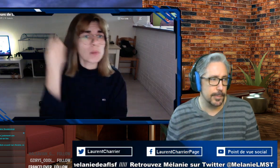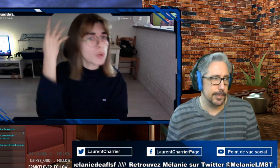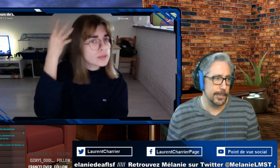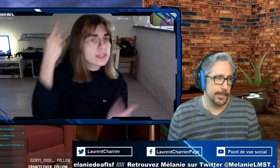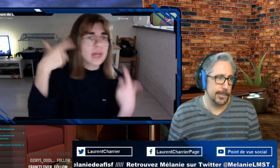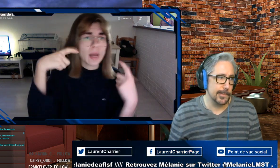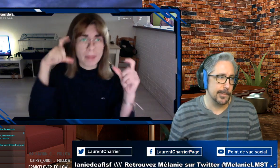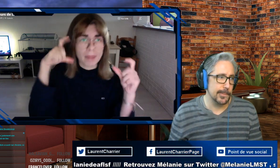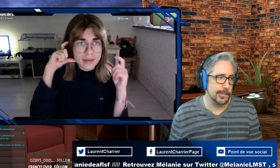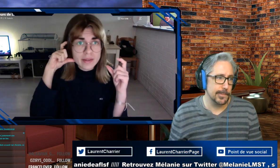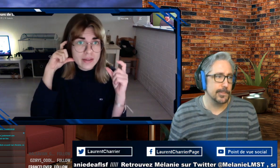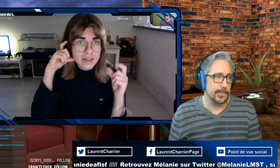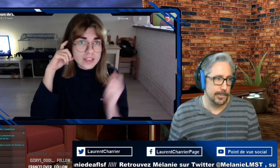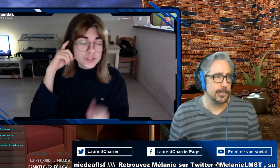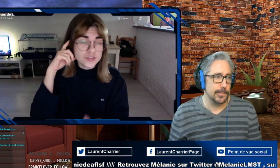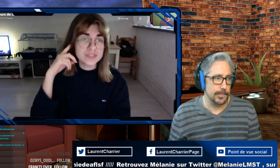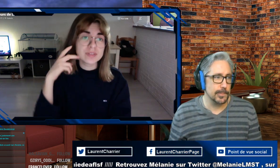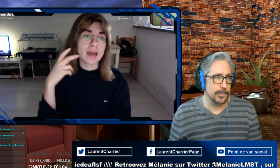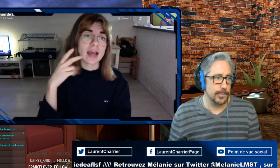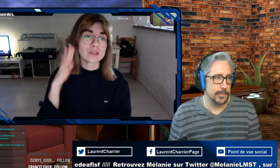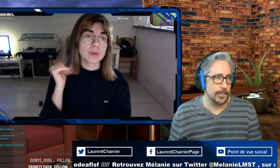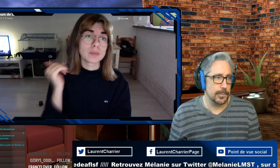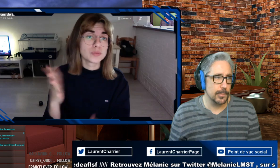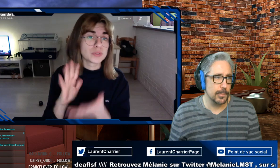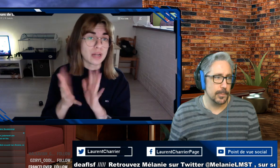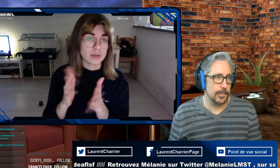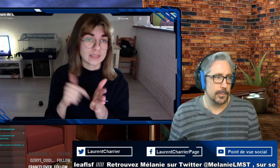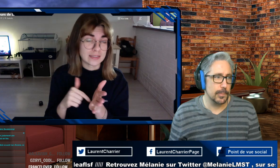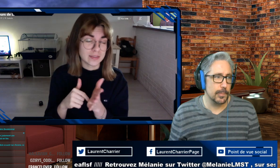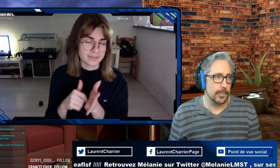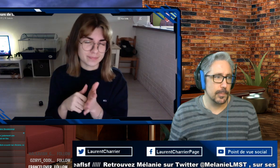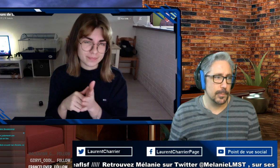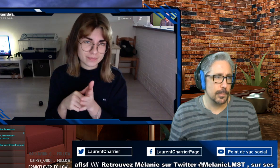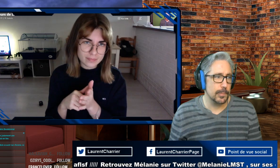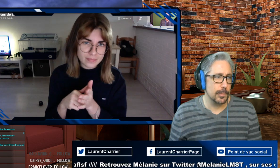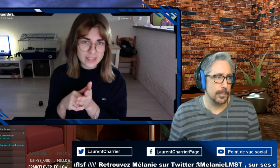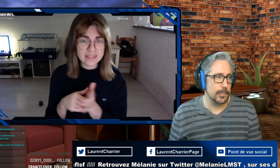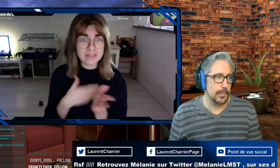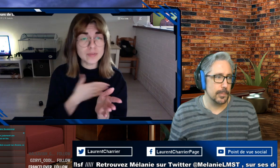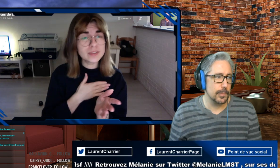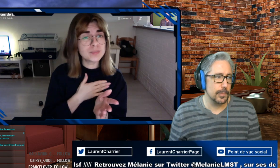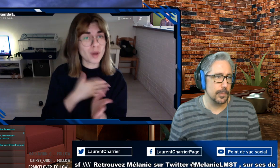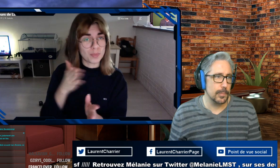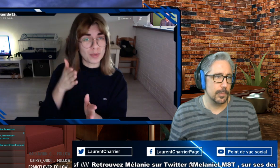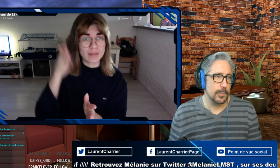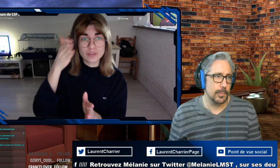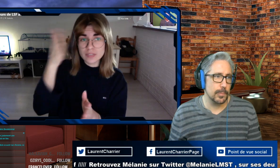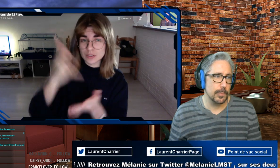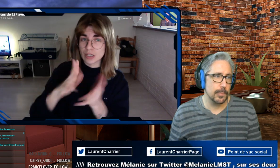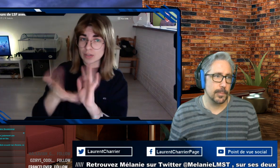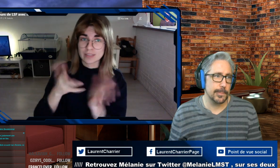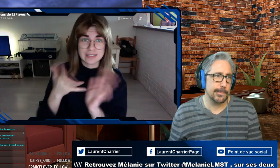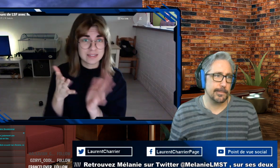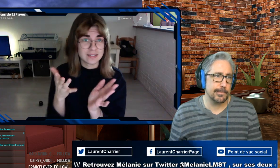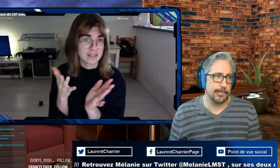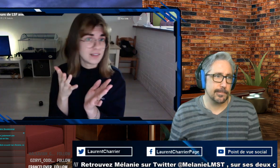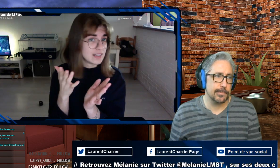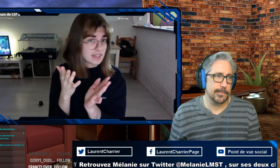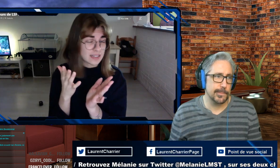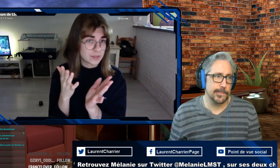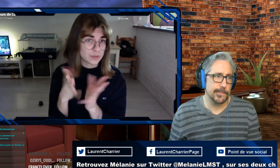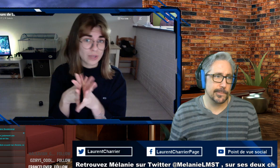sourds implantés, appareillés. Ce qui fait ne pas oublier de la langue des signes. Et t'as fait le type un peu l'avenir de la langue des